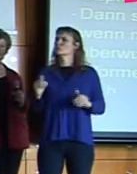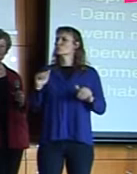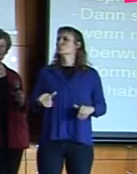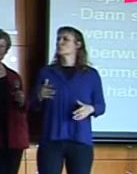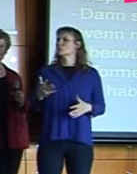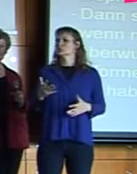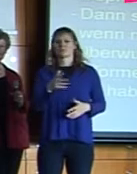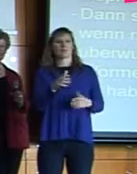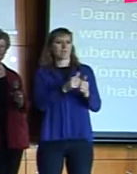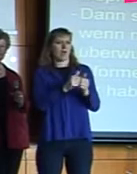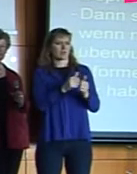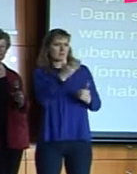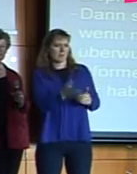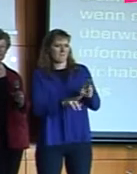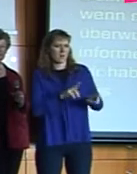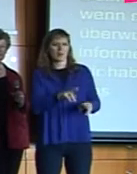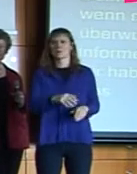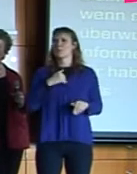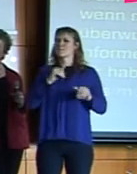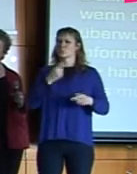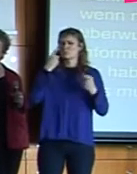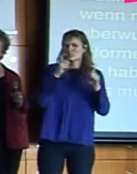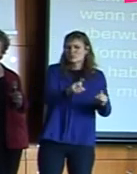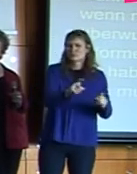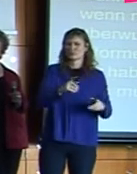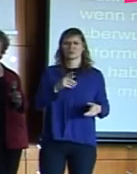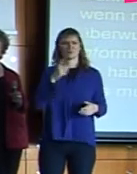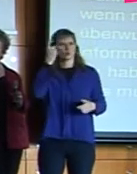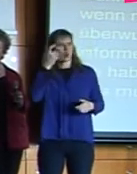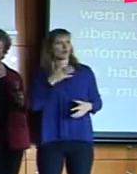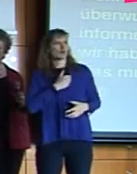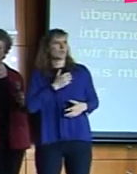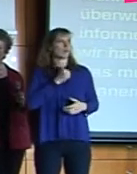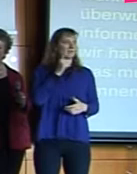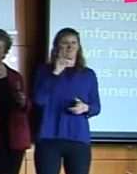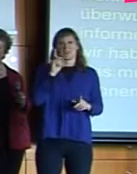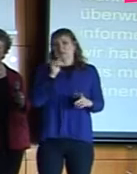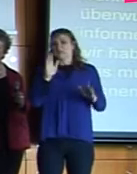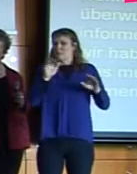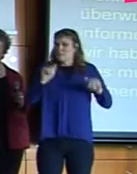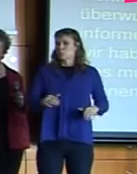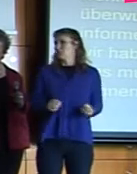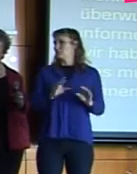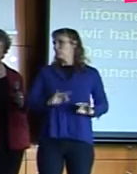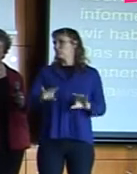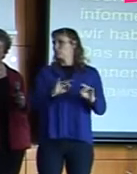das sind meine Partnerinnen, ich muss für sie sorgen, ob ich das jetzt schaffe oder nicht, ich muss irgendetwas